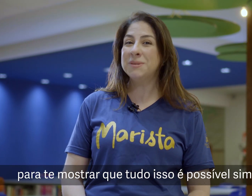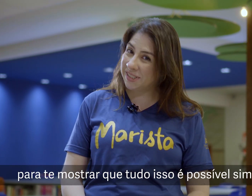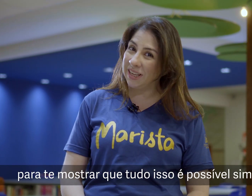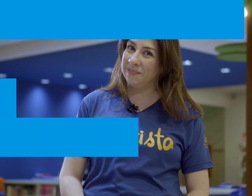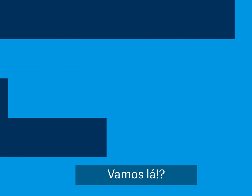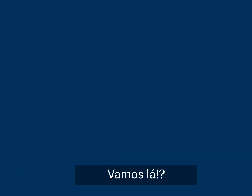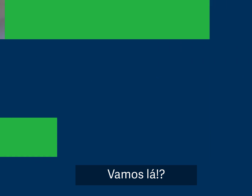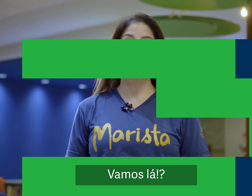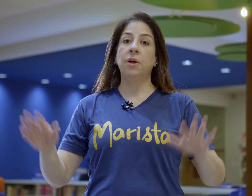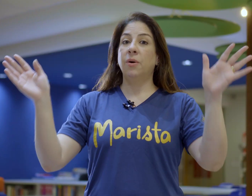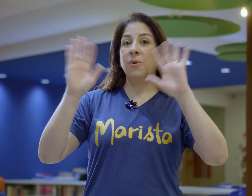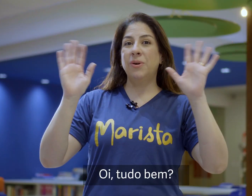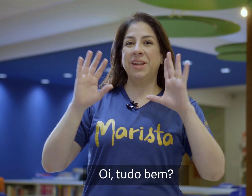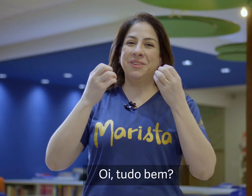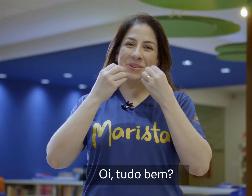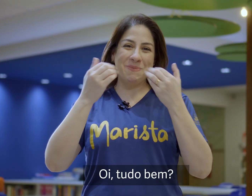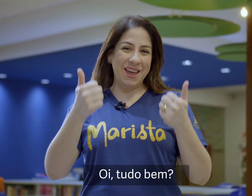sim. Vamos lá? Oi, tudo bem?